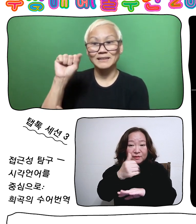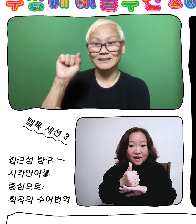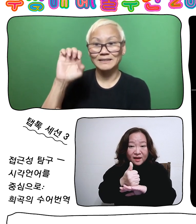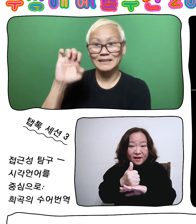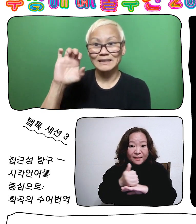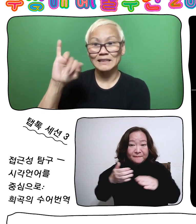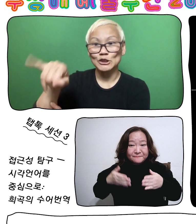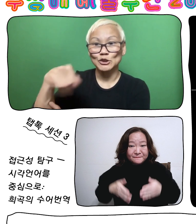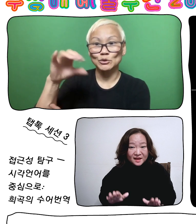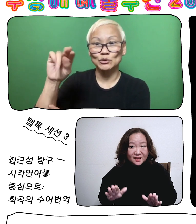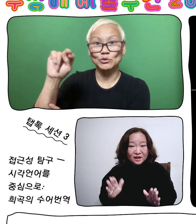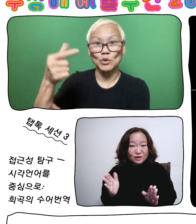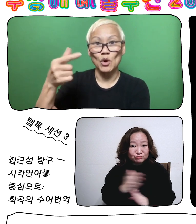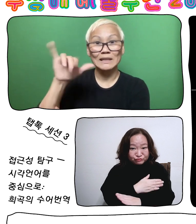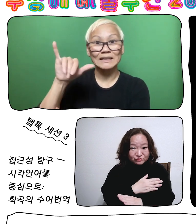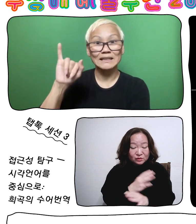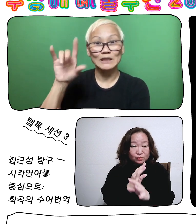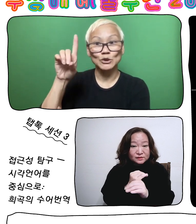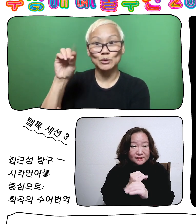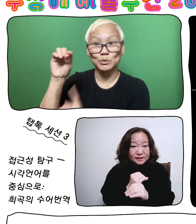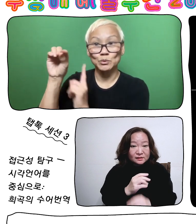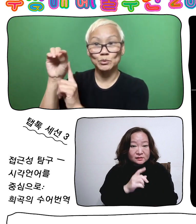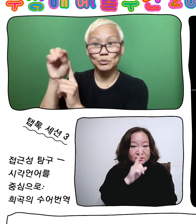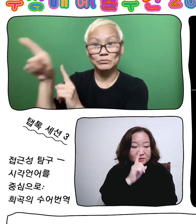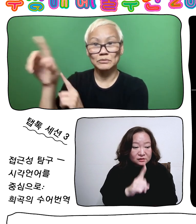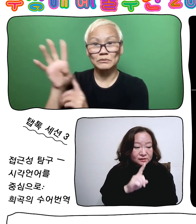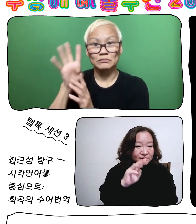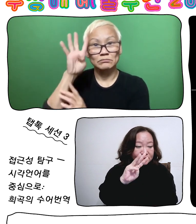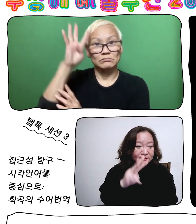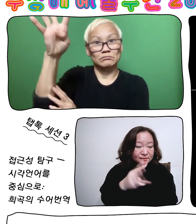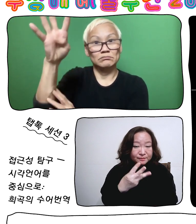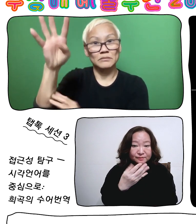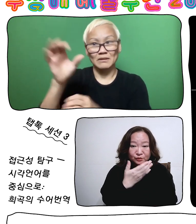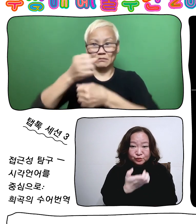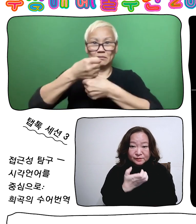영구를 거듭하여 한글을 창제하였습니다.